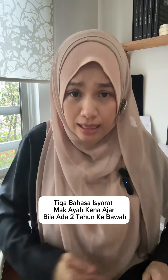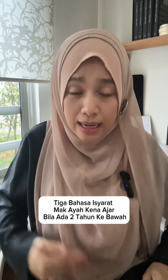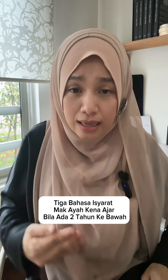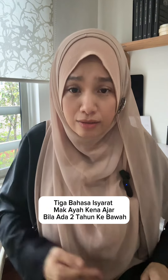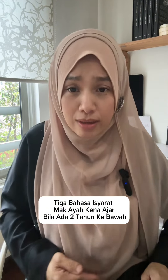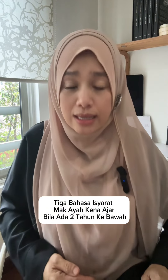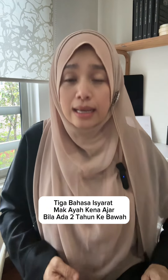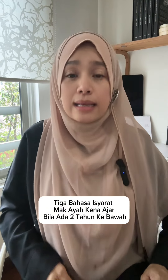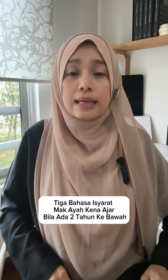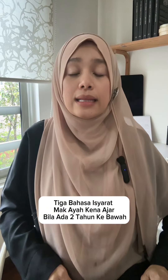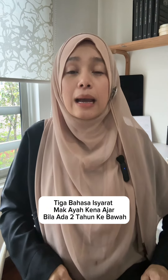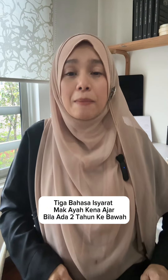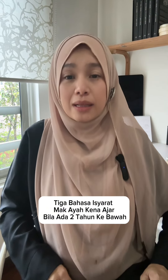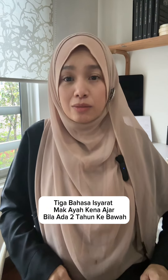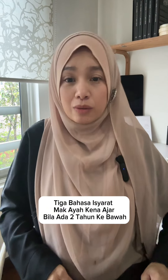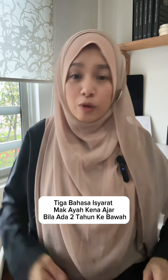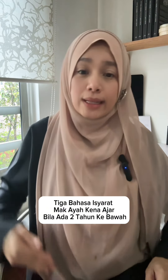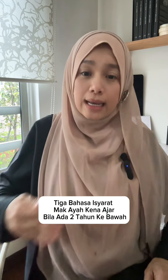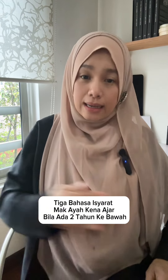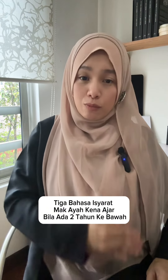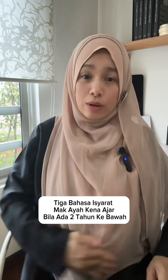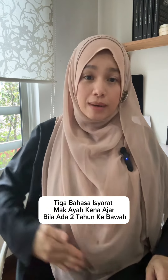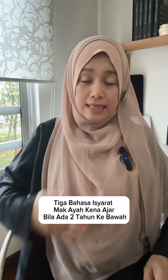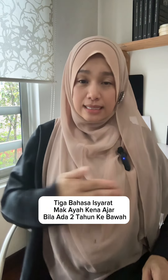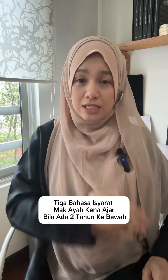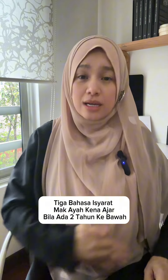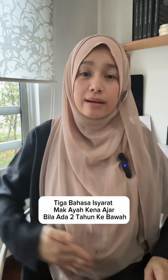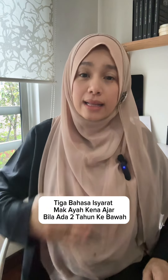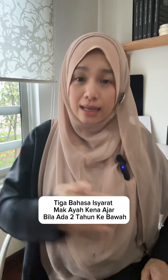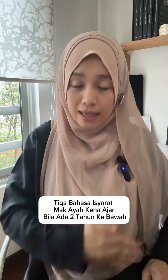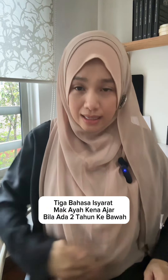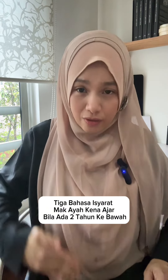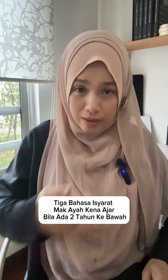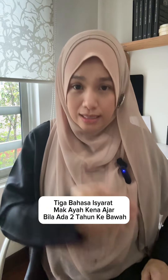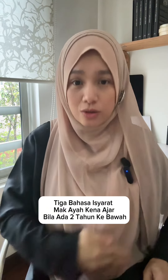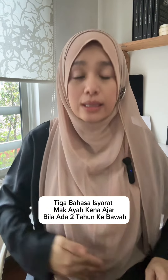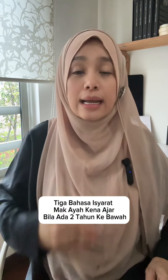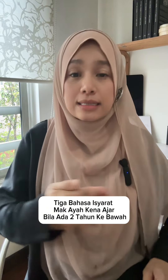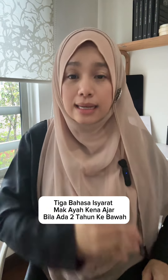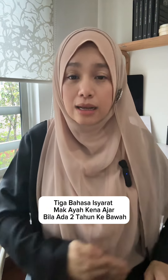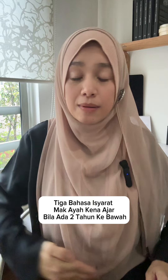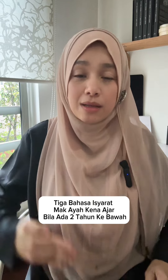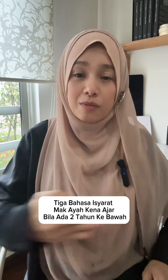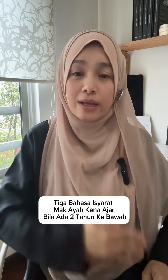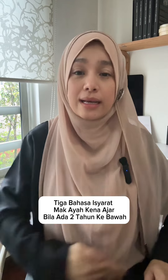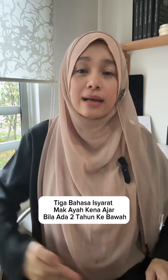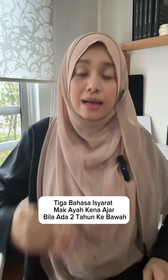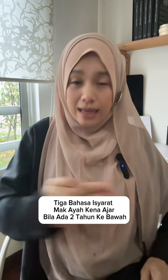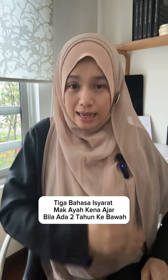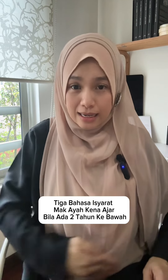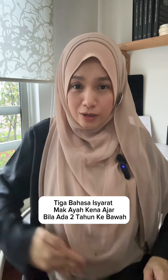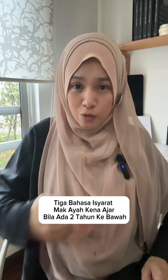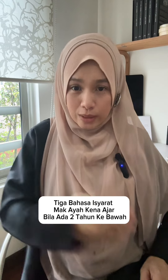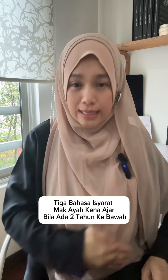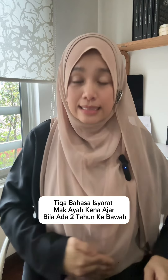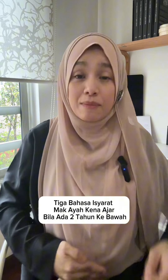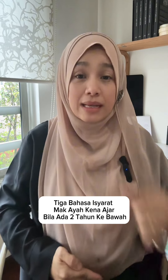hungry Jadi apa yang dia boleh buat dia akan buat bahasa isyarat hungry so kita ajarkan mereka hungry sambil kita